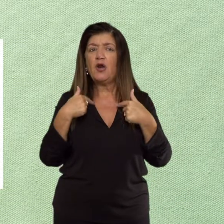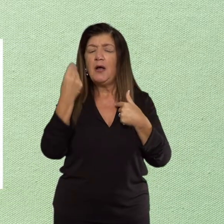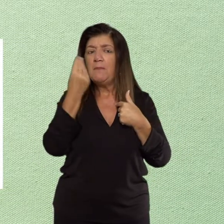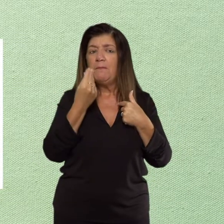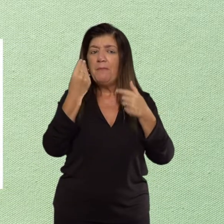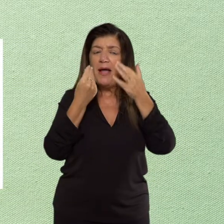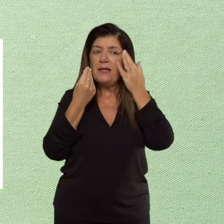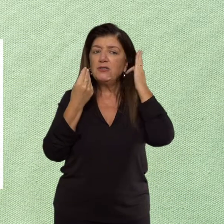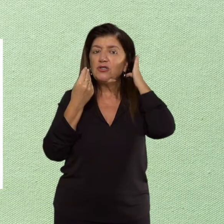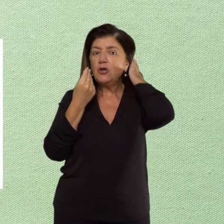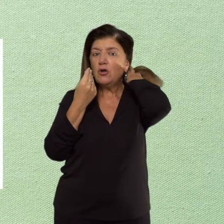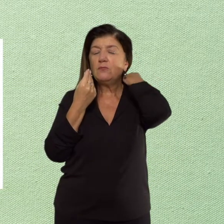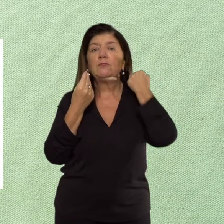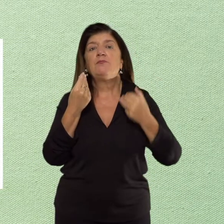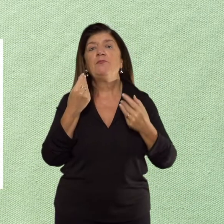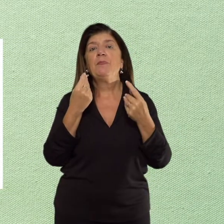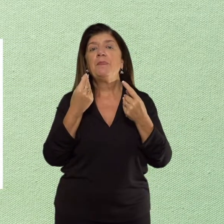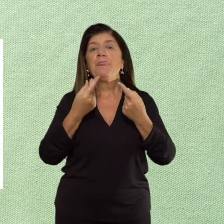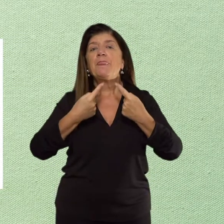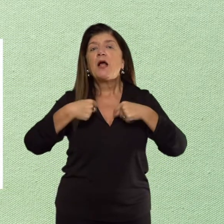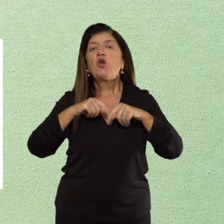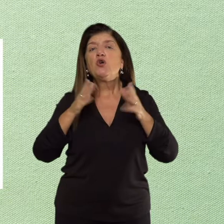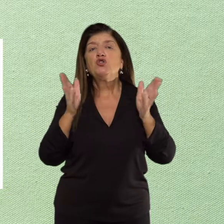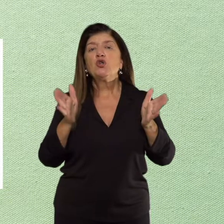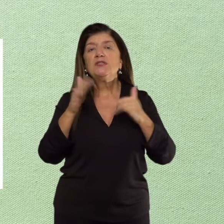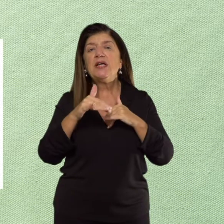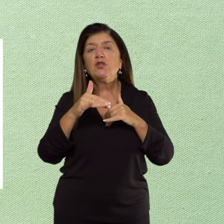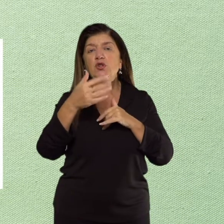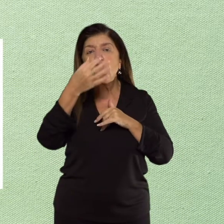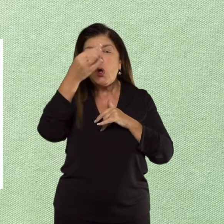è il nostro settore specifico.